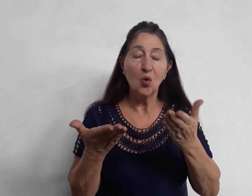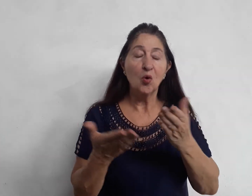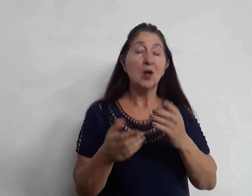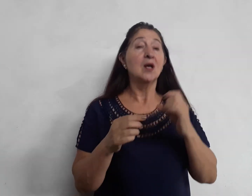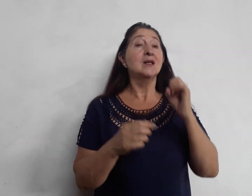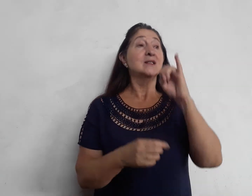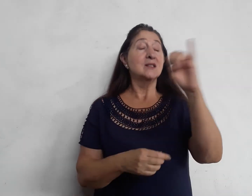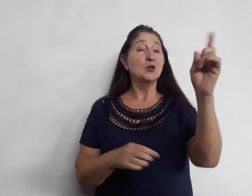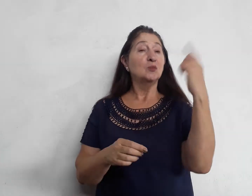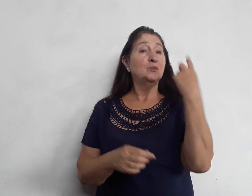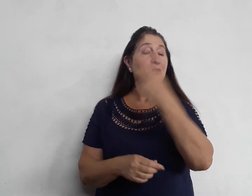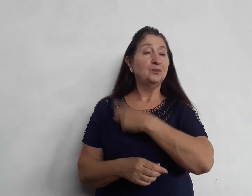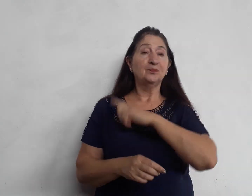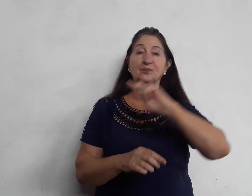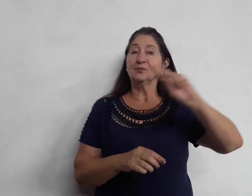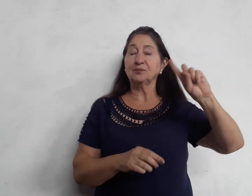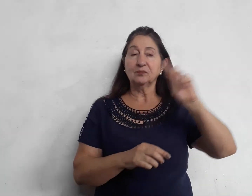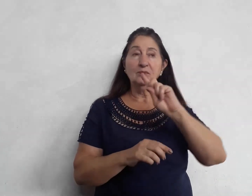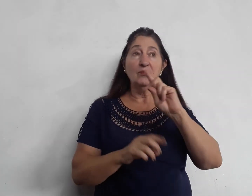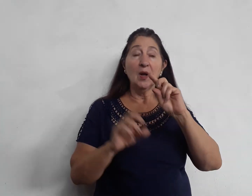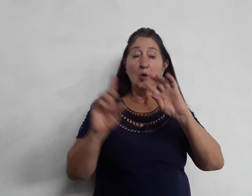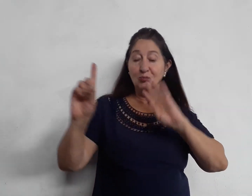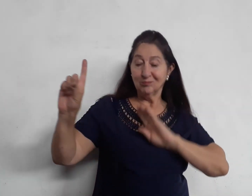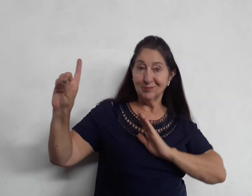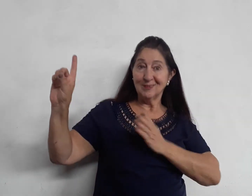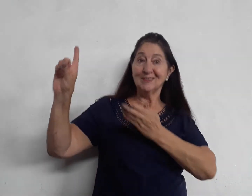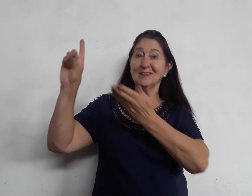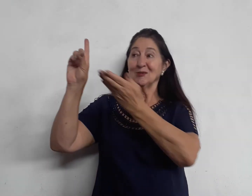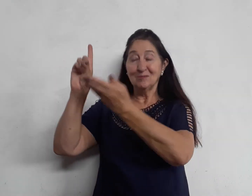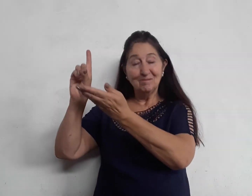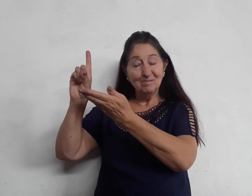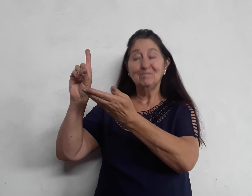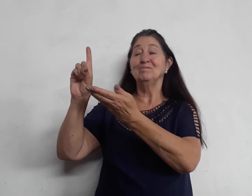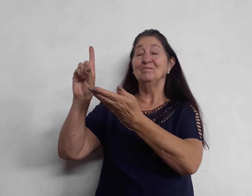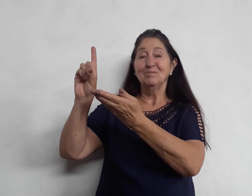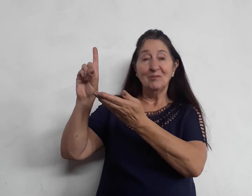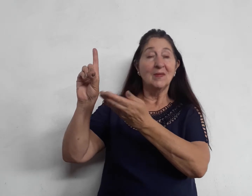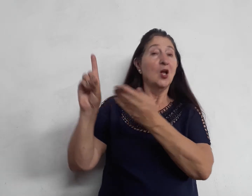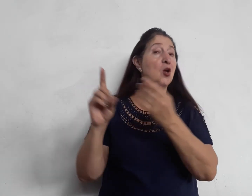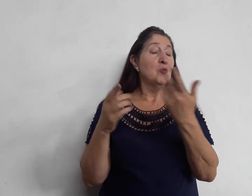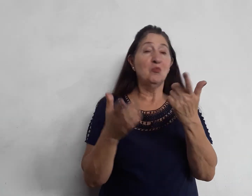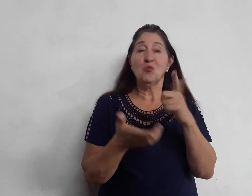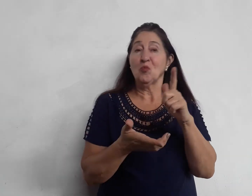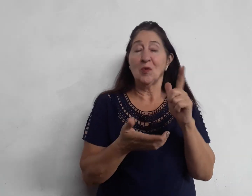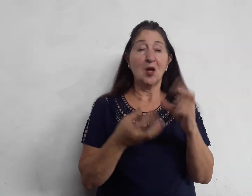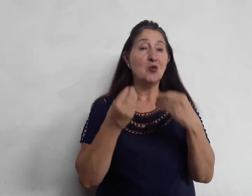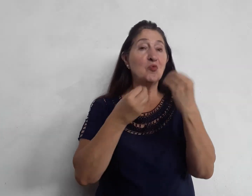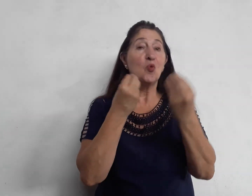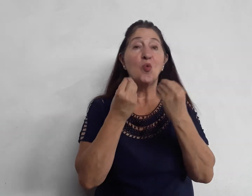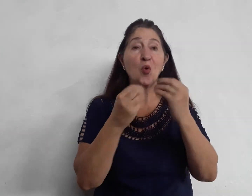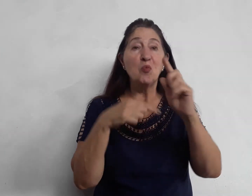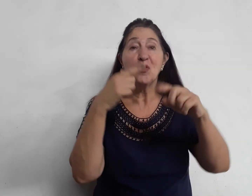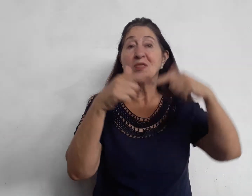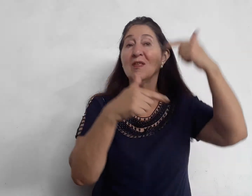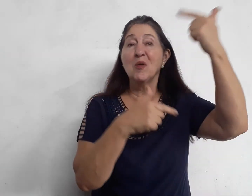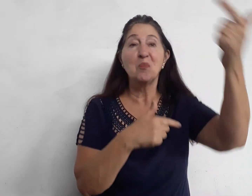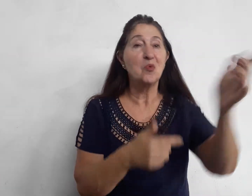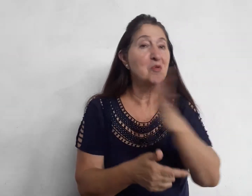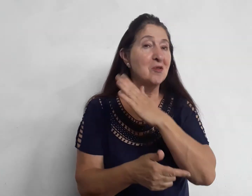não abrirmos o coração para Deus enquanto estamos nessa vida, não tem jeito depois. Se nós